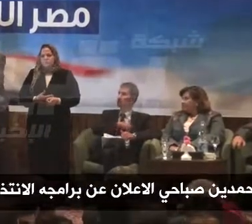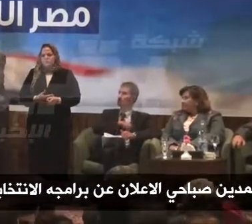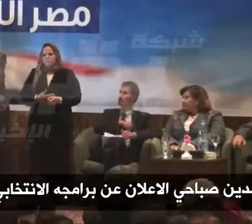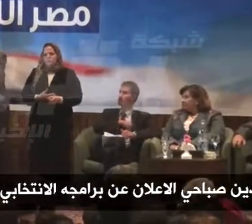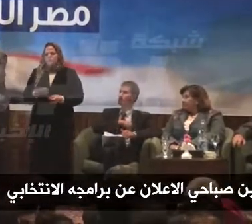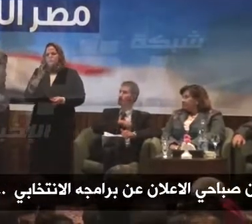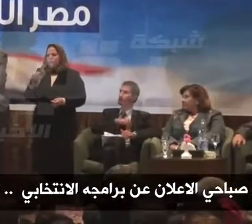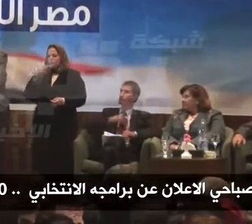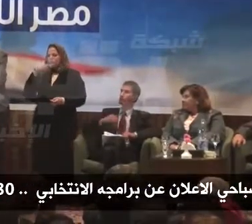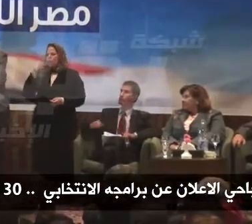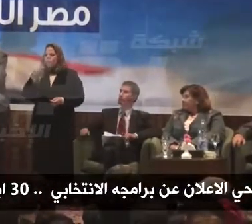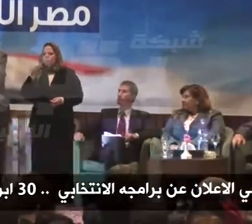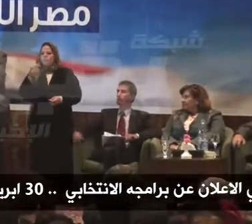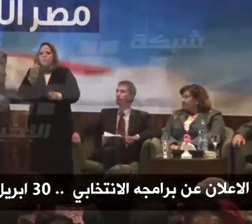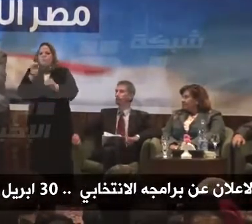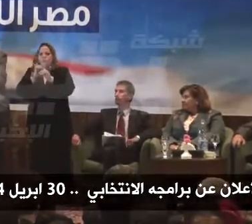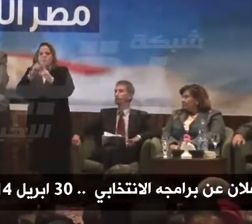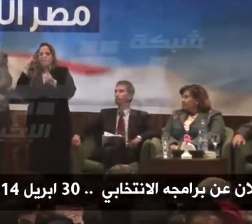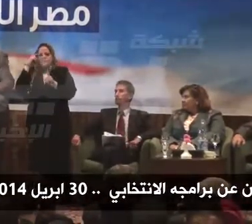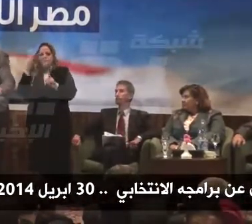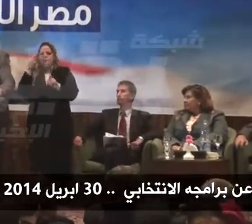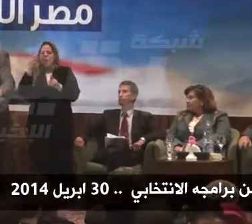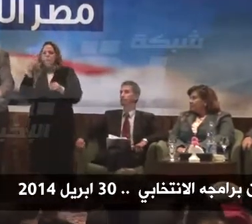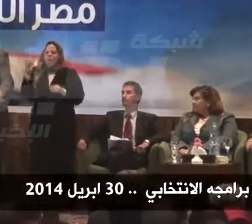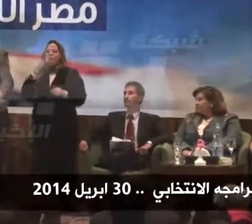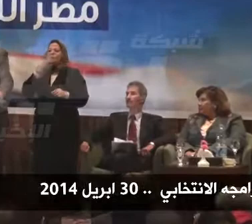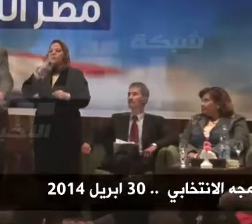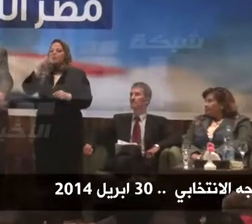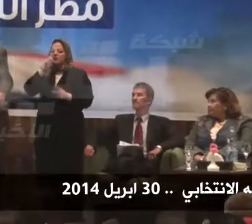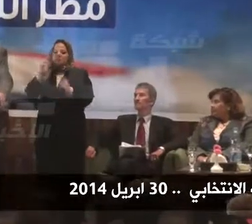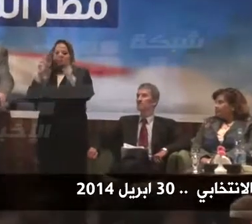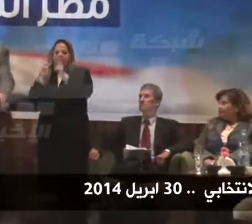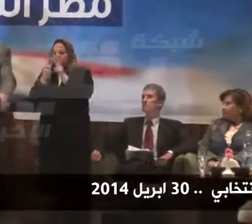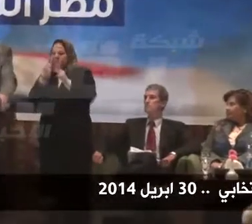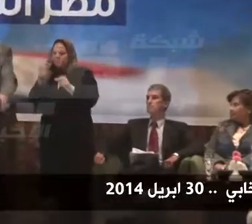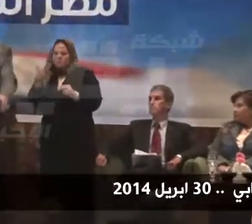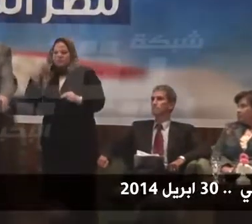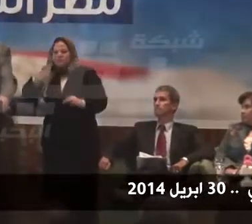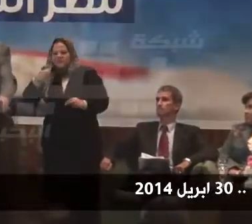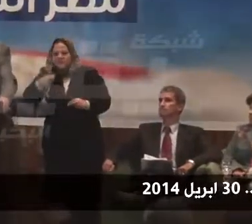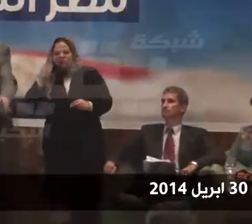قليل يعرف أن بدء معرفتي بالسيد حمدين صباحي